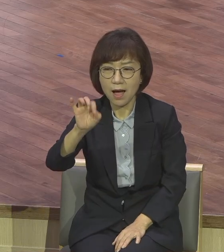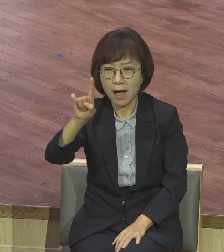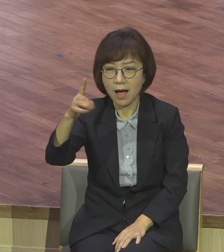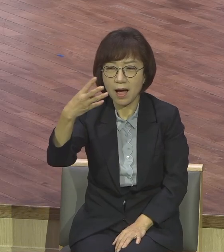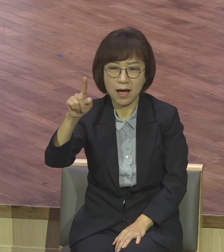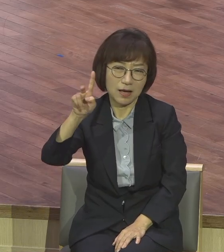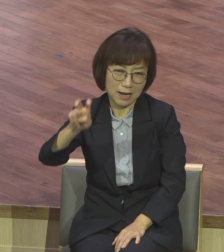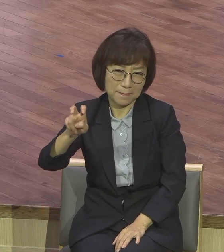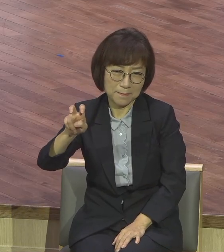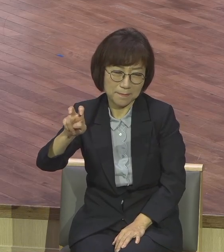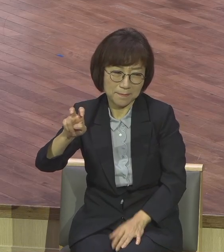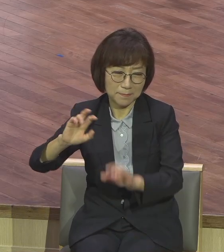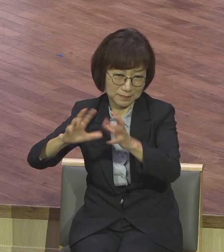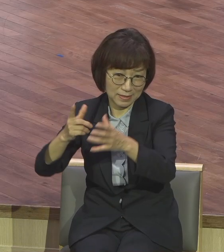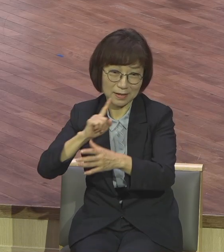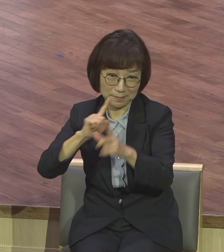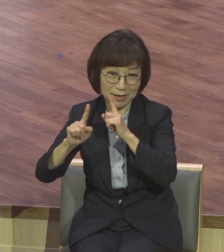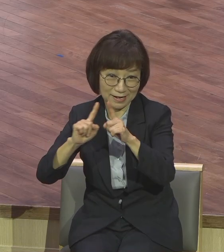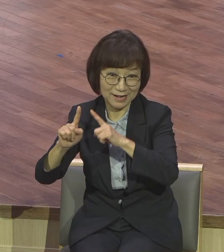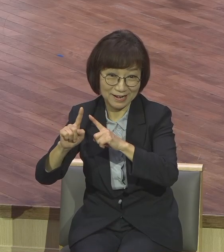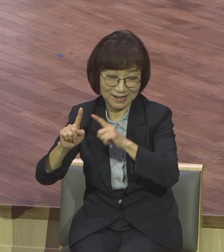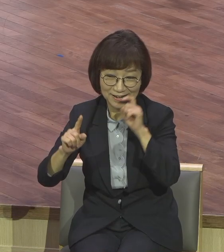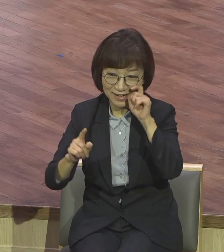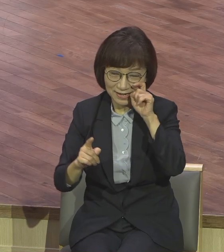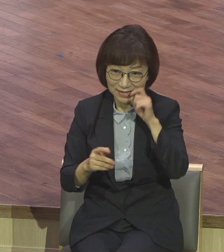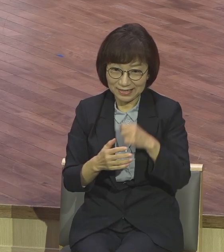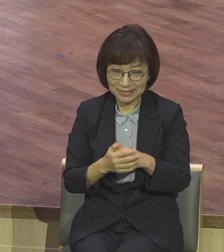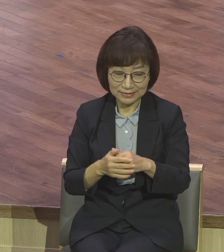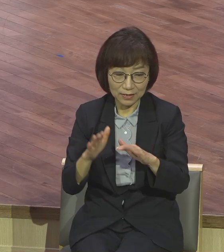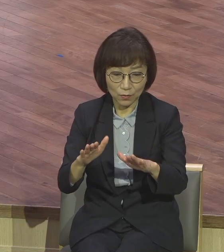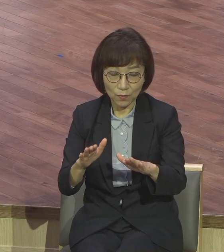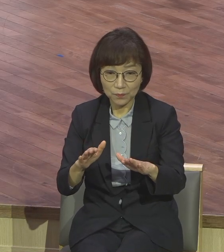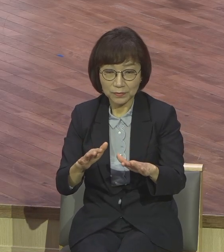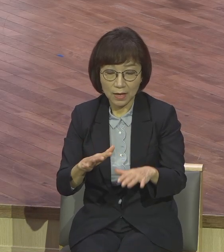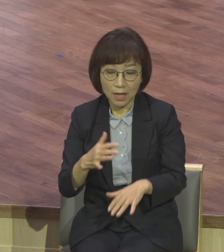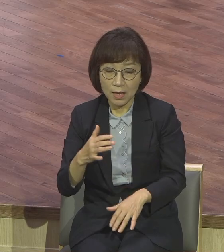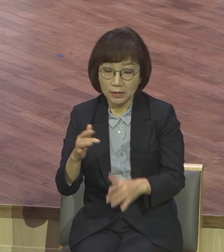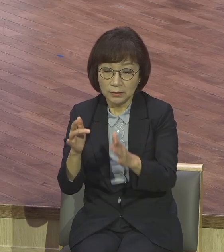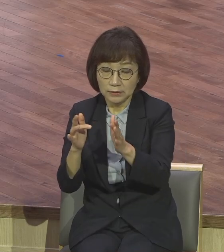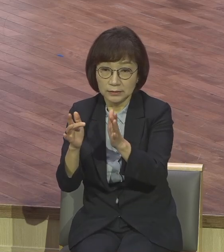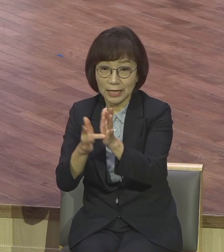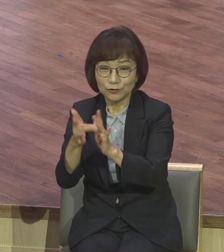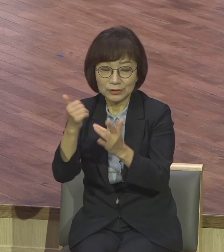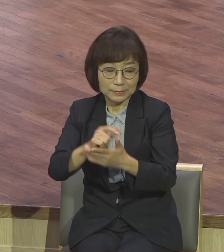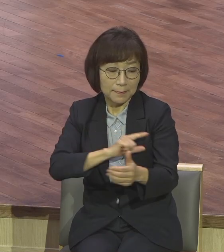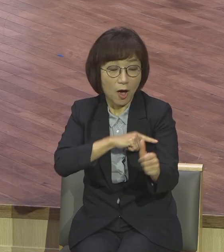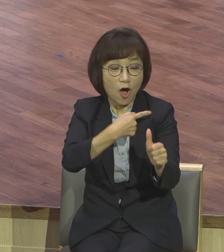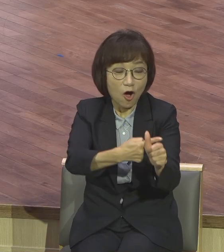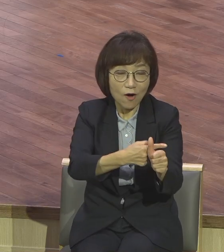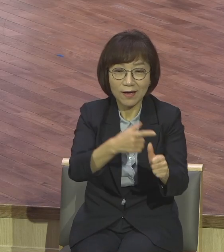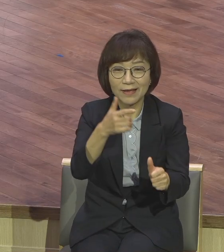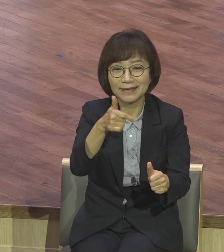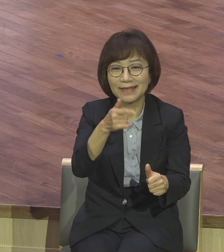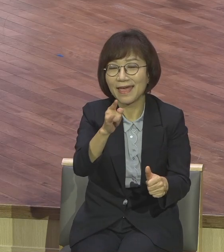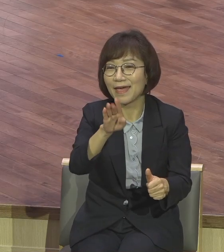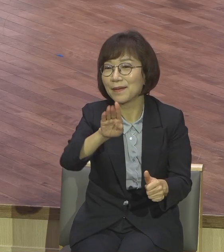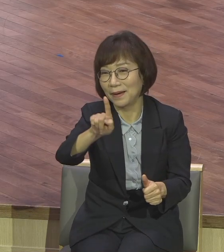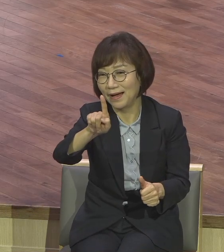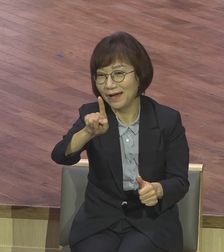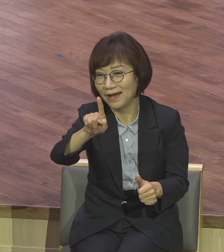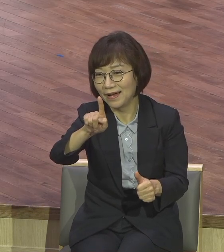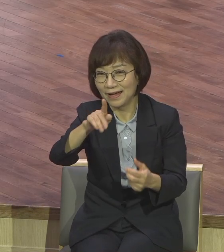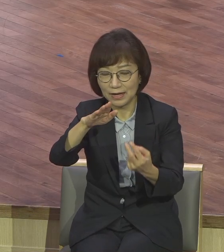예수님 엘리리라박사박다리 그것도 아람어예요. 아람어. 아람으로 개바라고 했는데 언제 했느냐? 요한복음